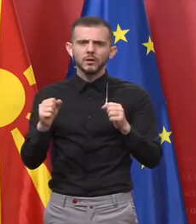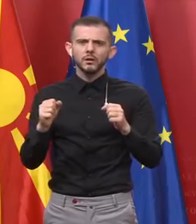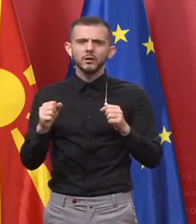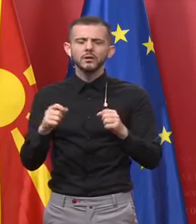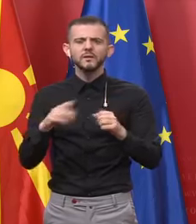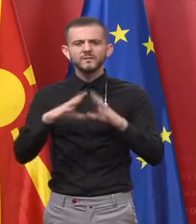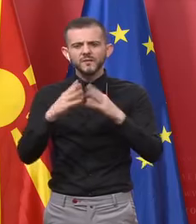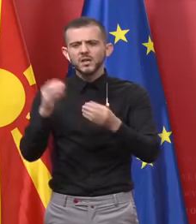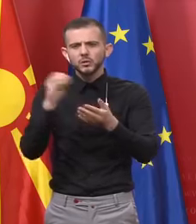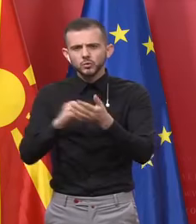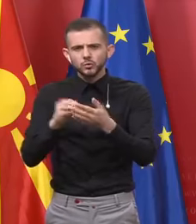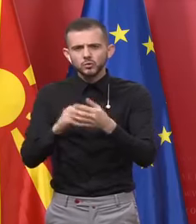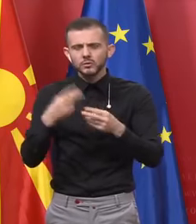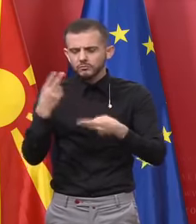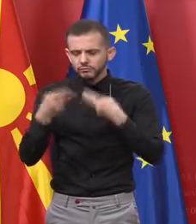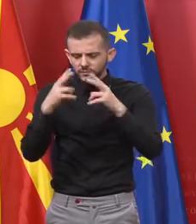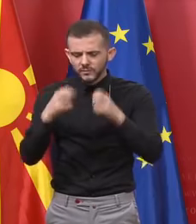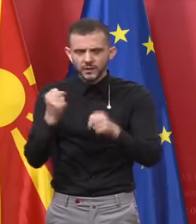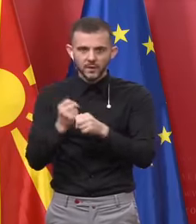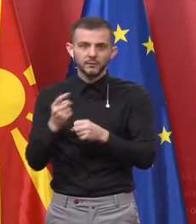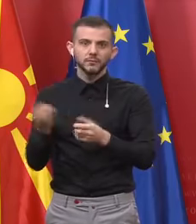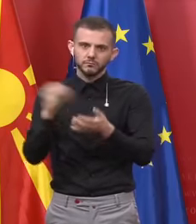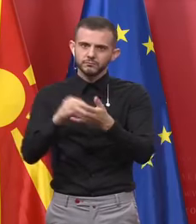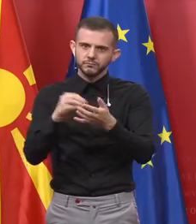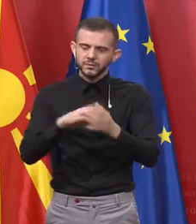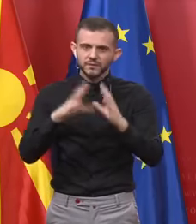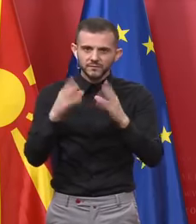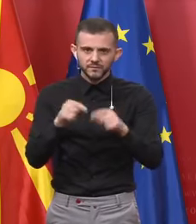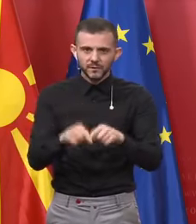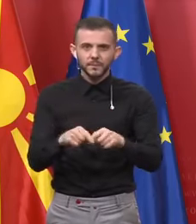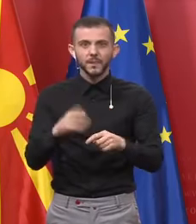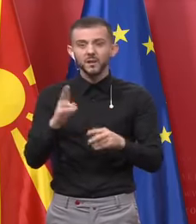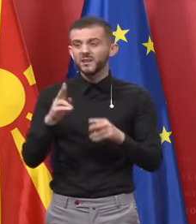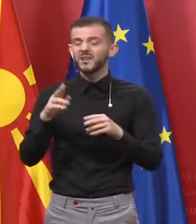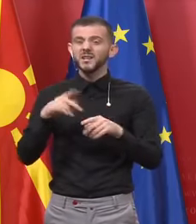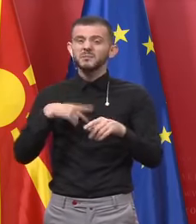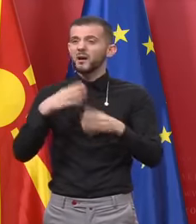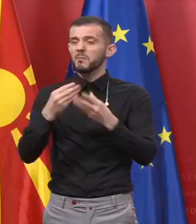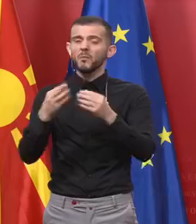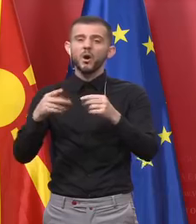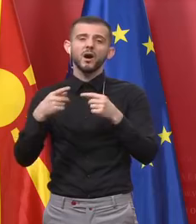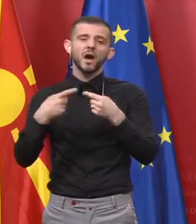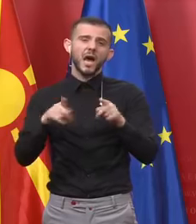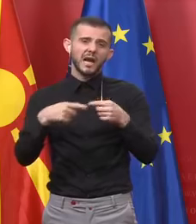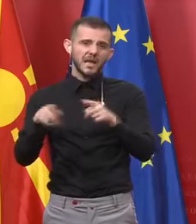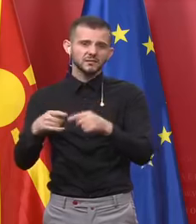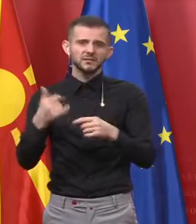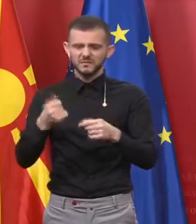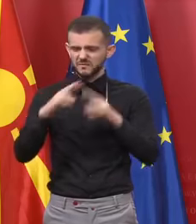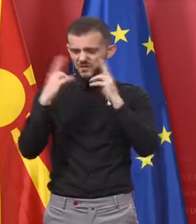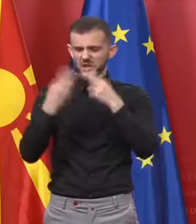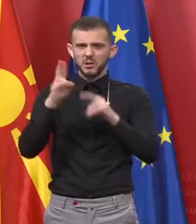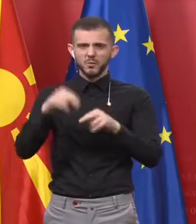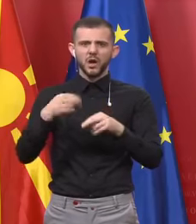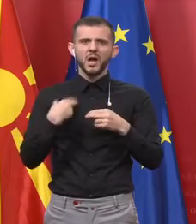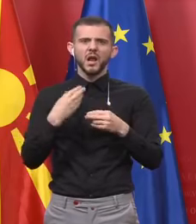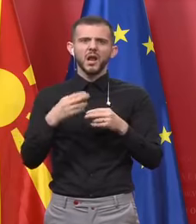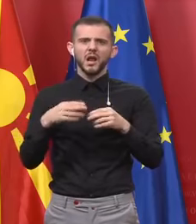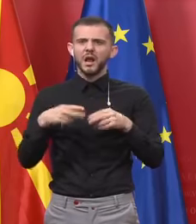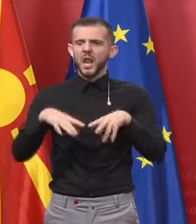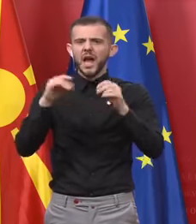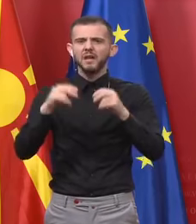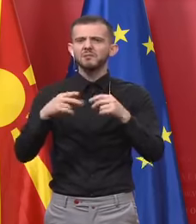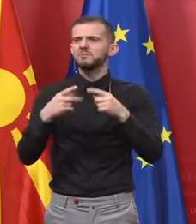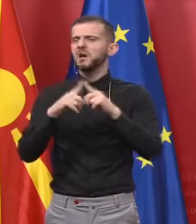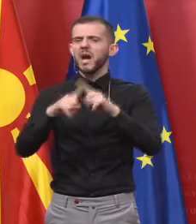и анализите на податоците може да се различни. Иначе, вие во светот денеска може да најдете практично секакви